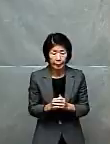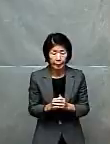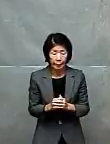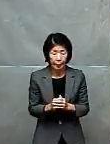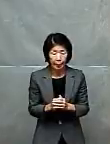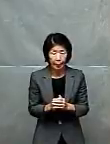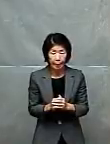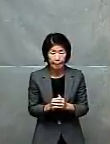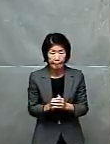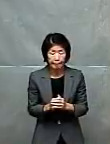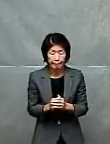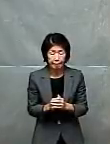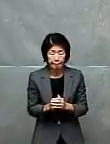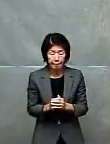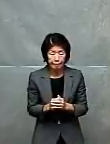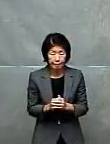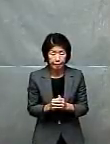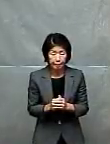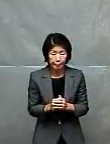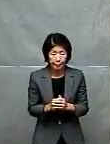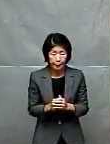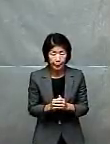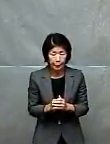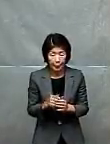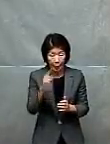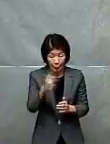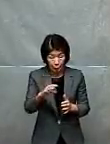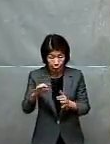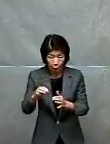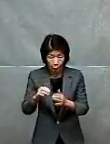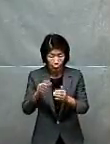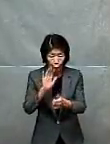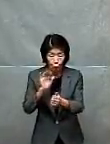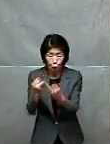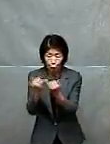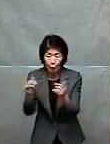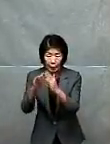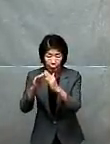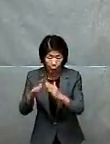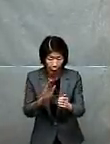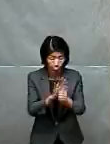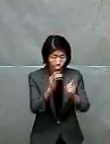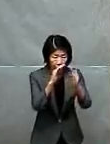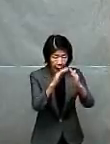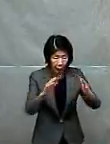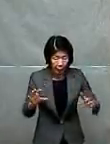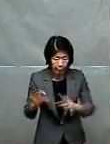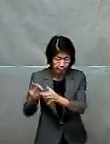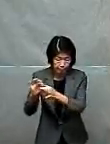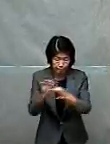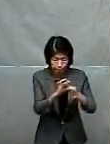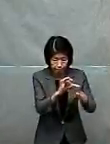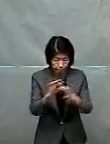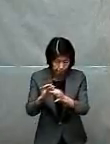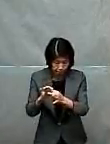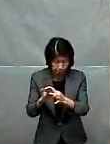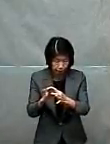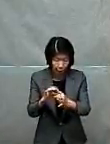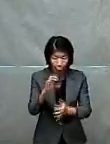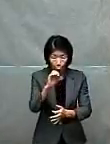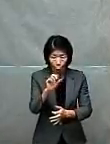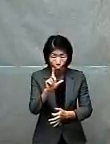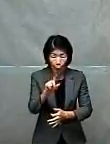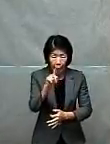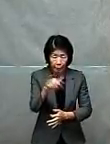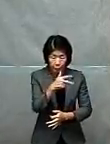か、それとしっかり連動した形で の, あの、まあ、オレンジの会